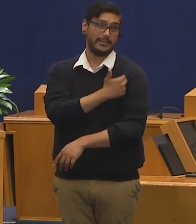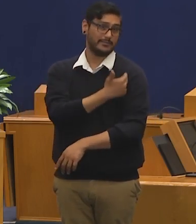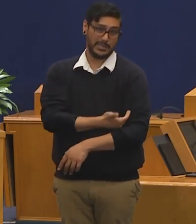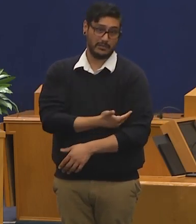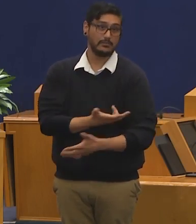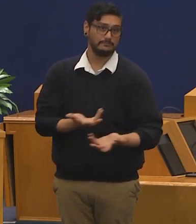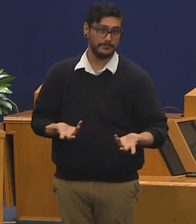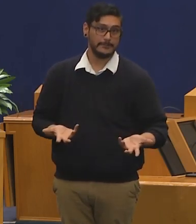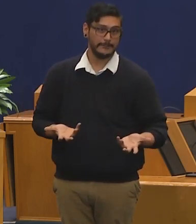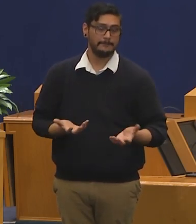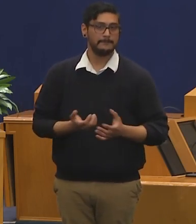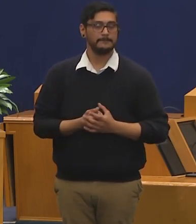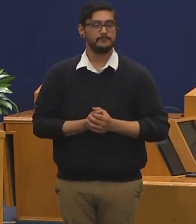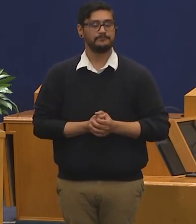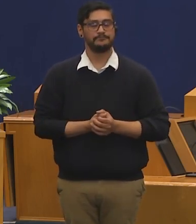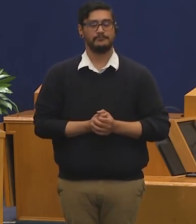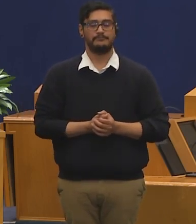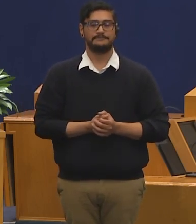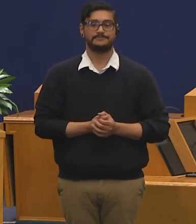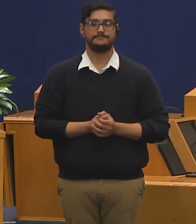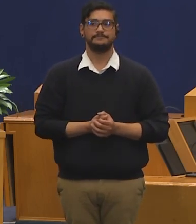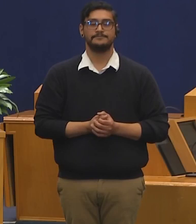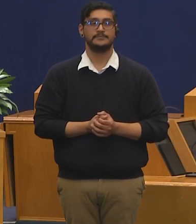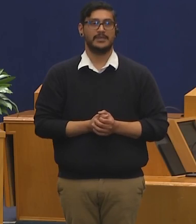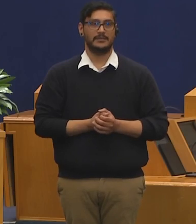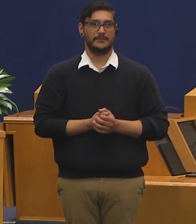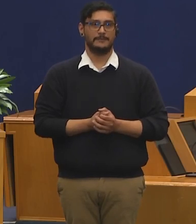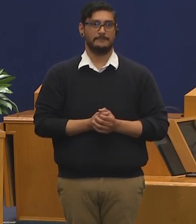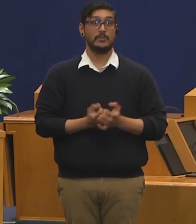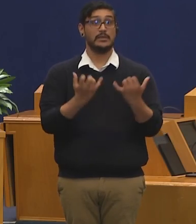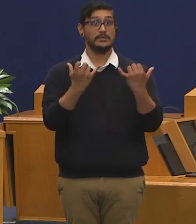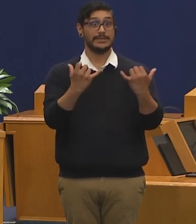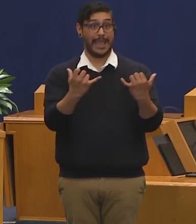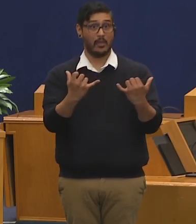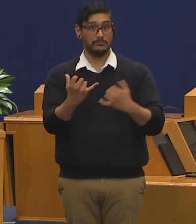si vemos la línea que tenemos hoy